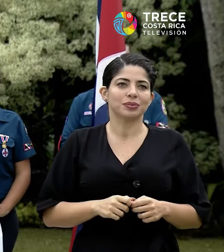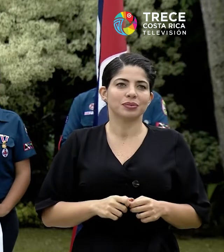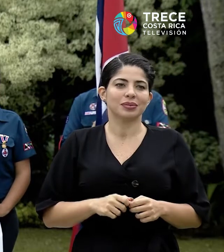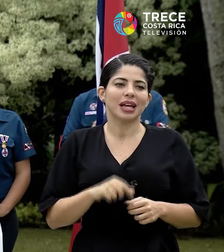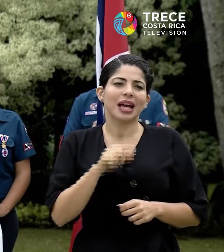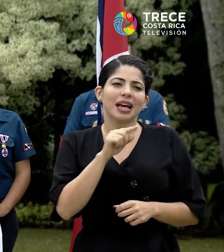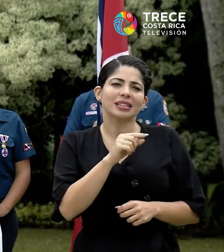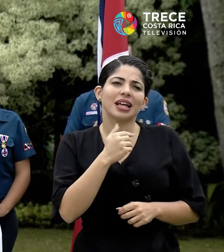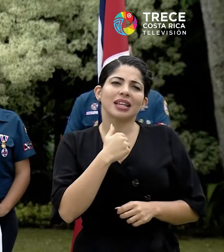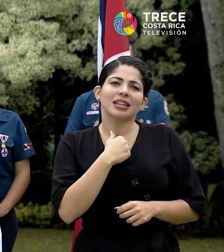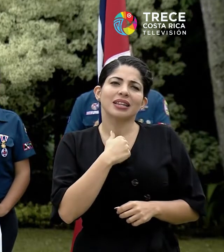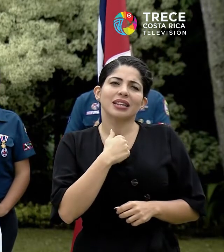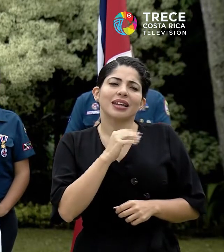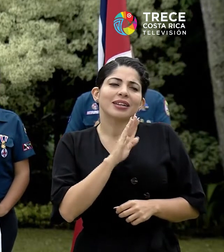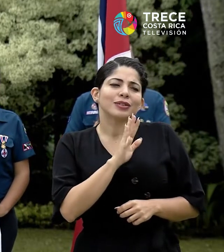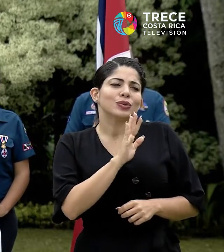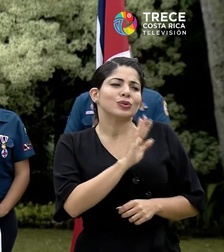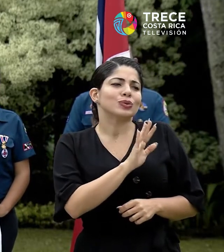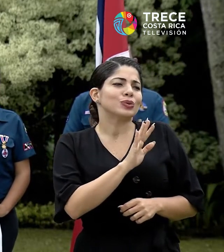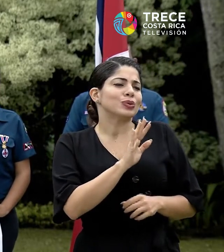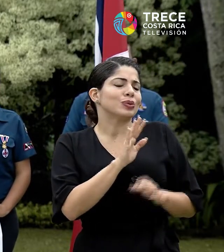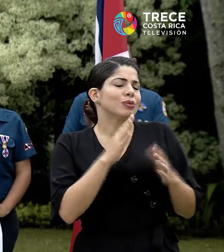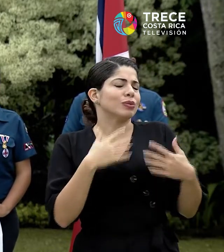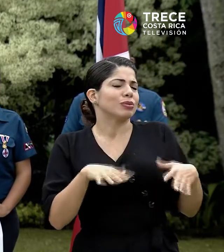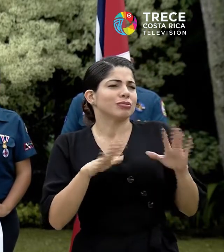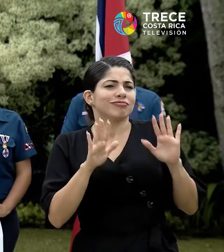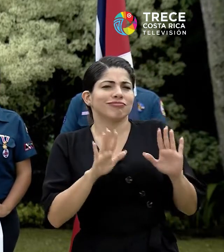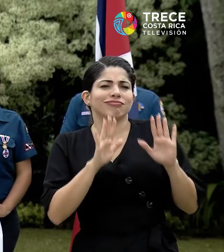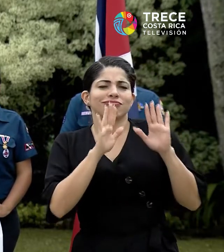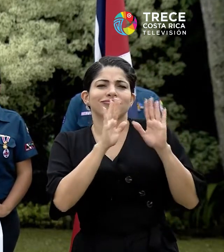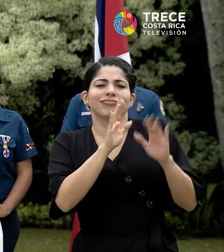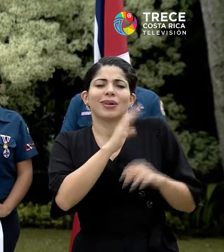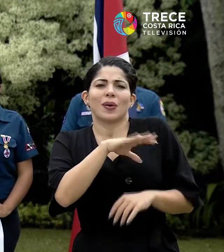que tiene esa maravillosa cualidad